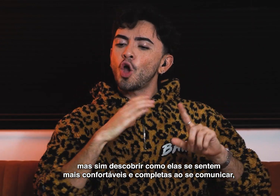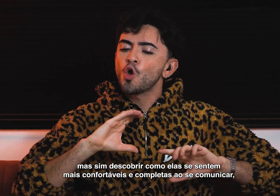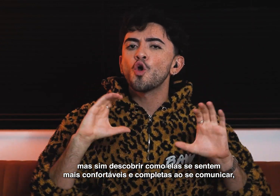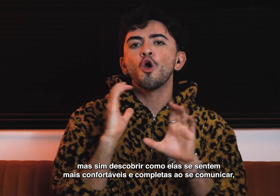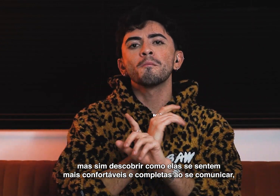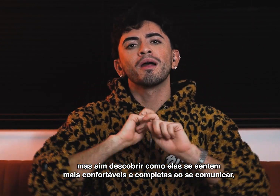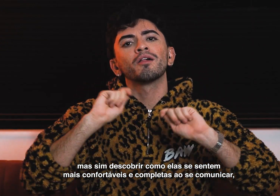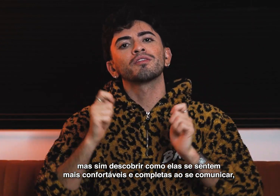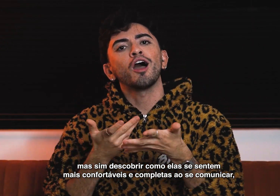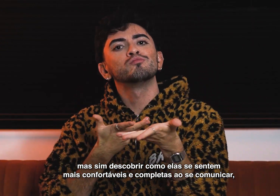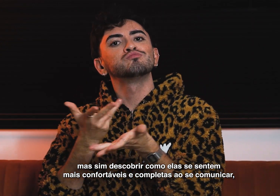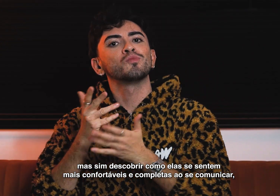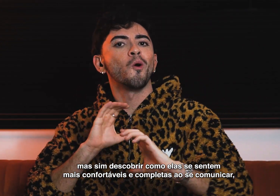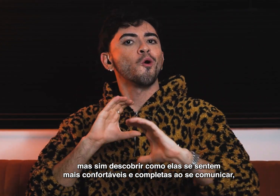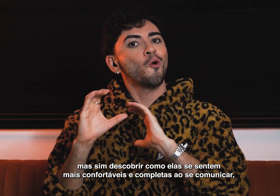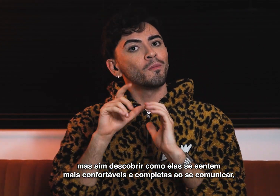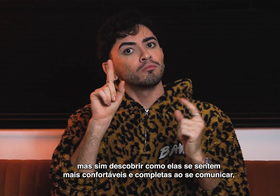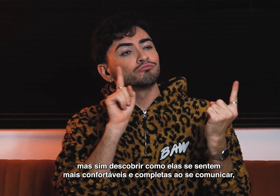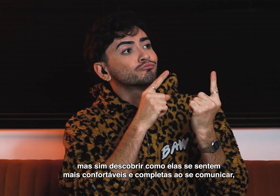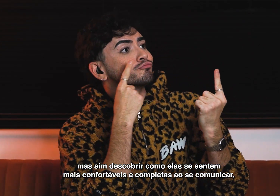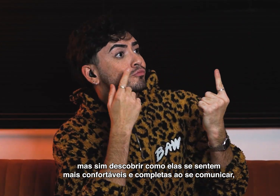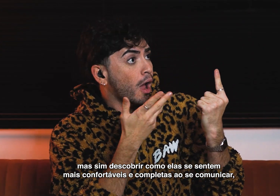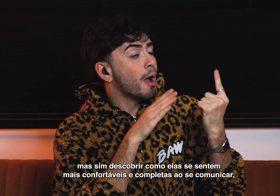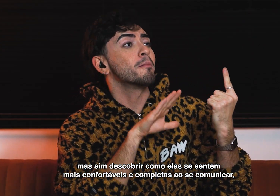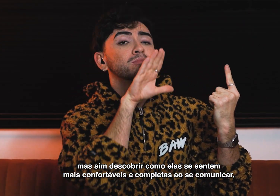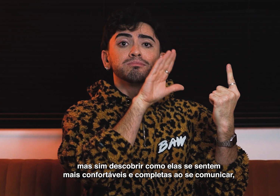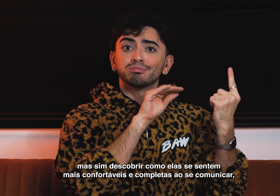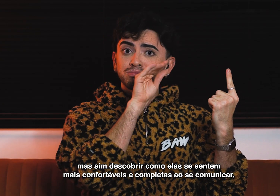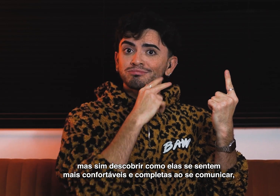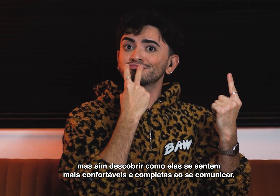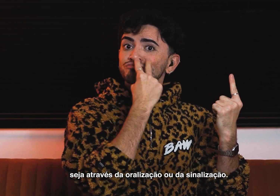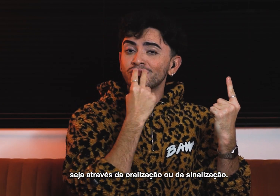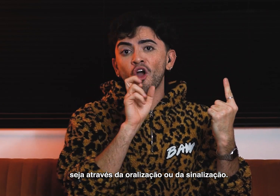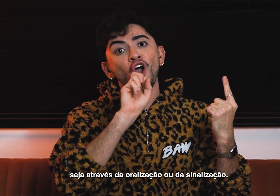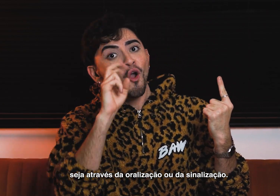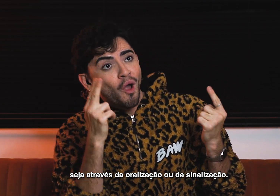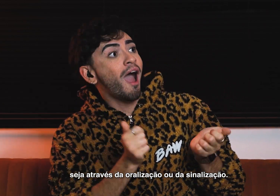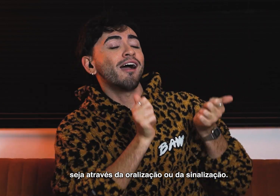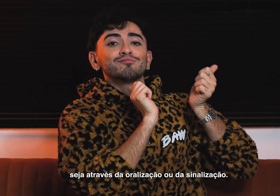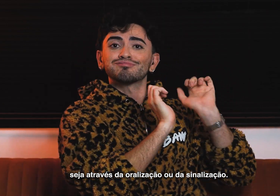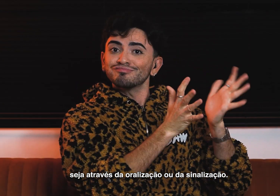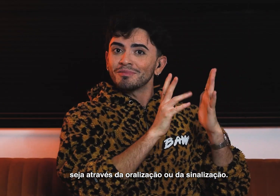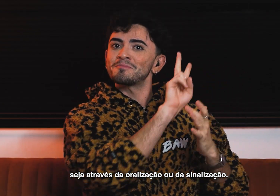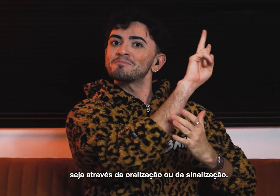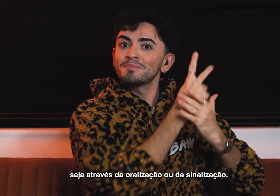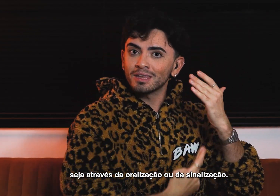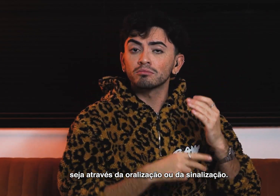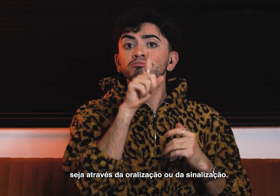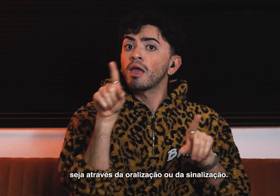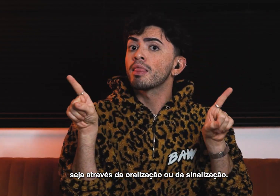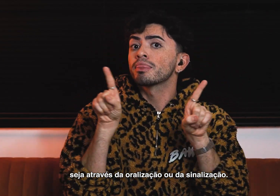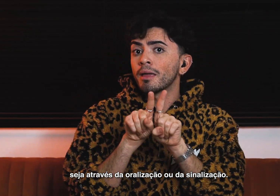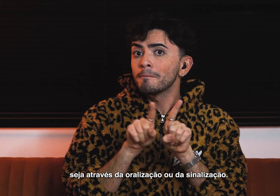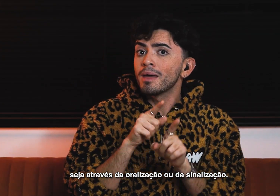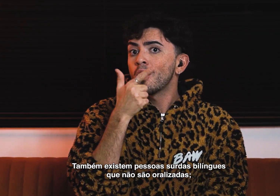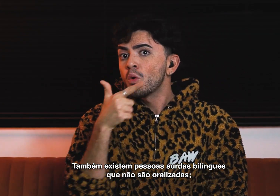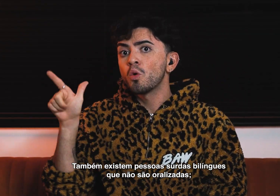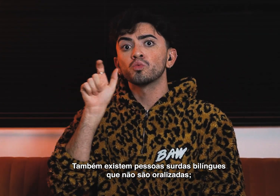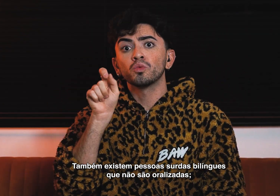descobrir como elas se sentem mais confortáveis e completas ao se comunicar, seja através da oralização ou da sinalização.